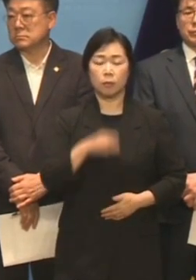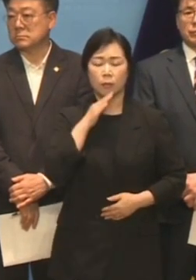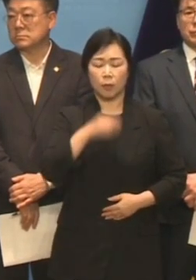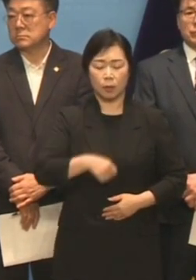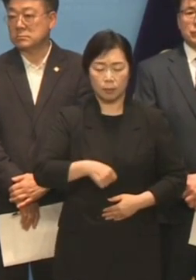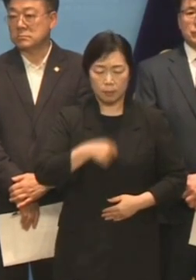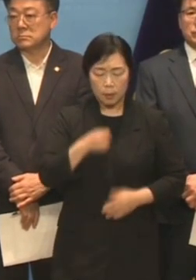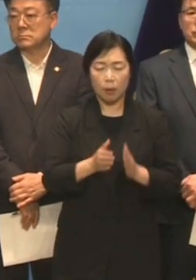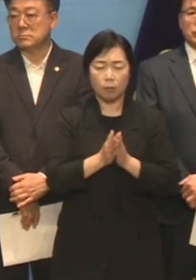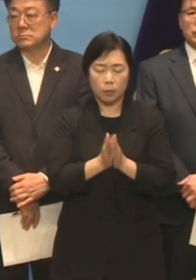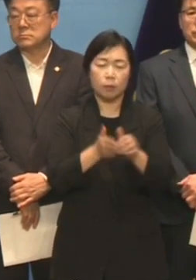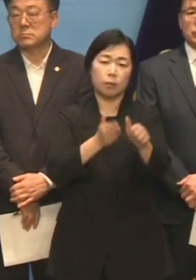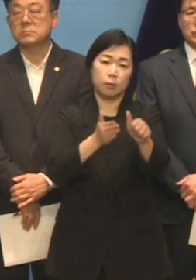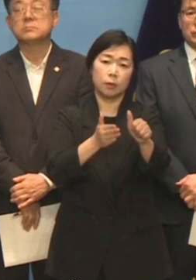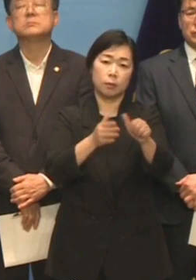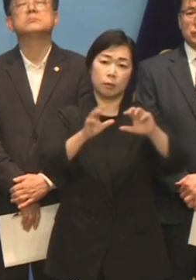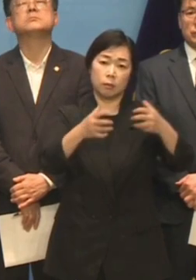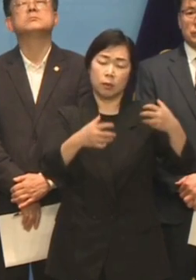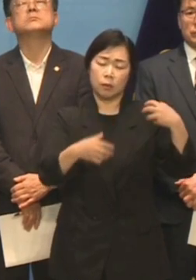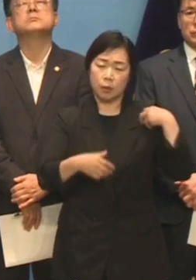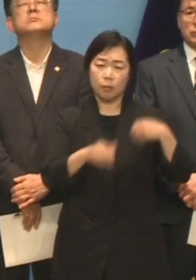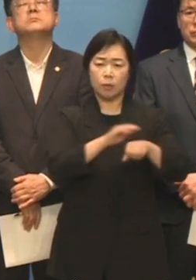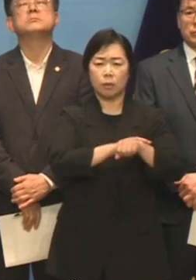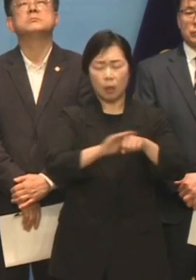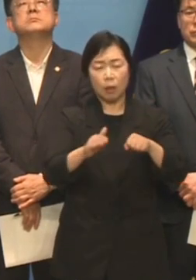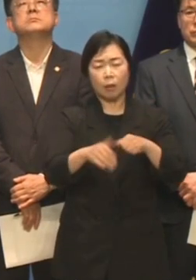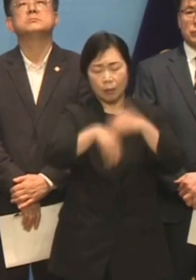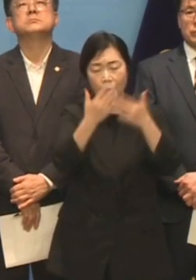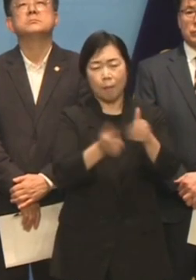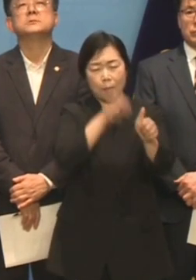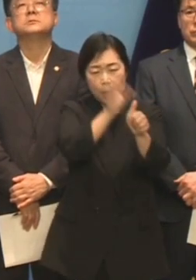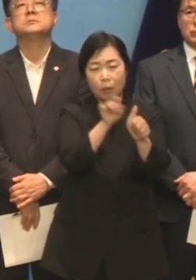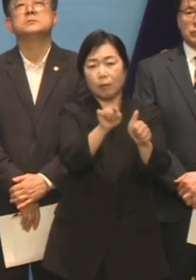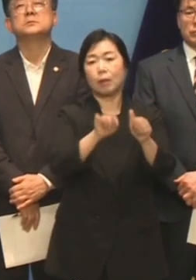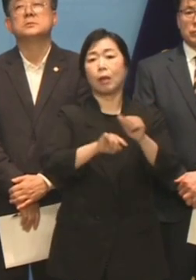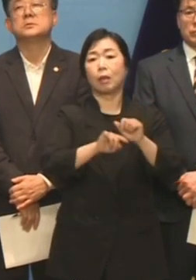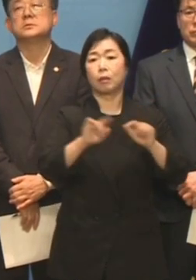진심으로 부탁드립니다. 국가에 뭐를 다 해달라는 게 아니에요.